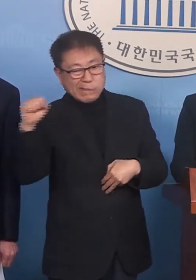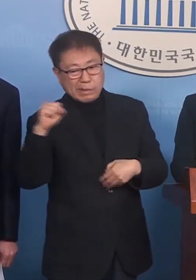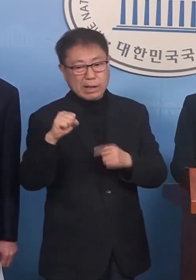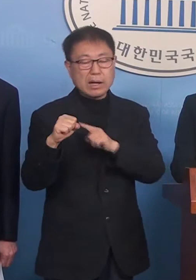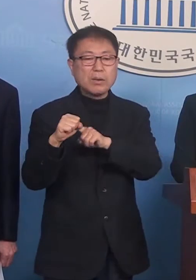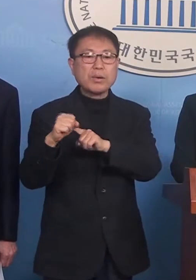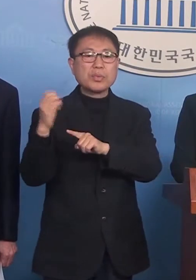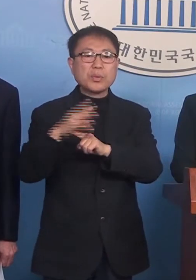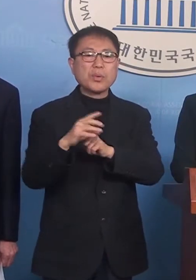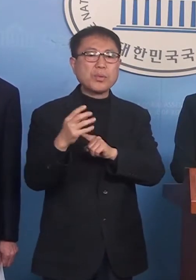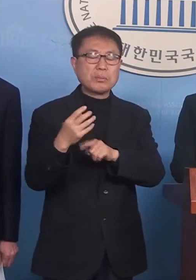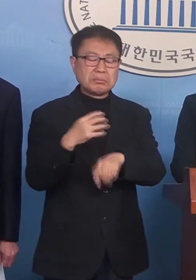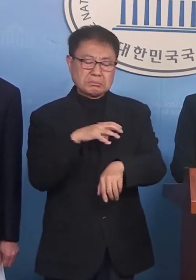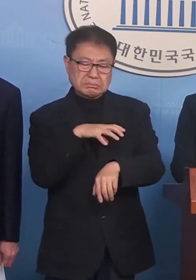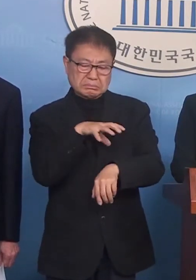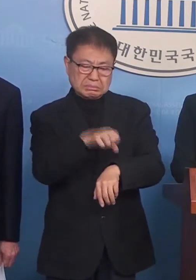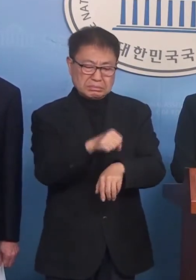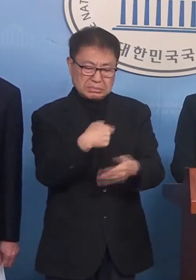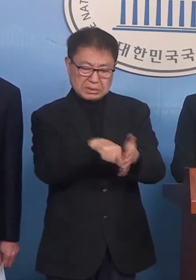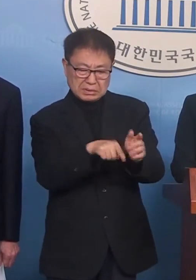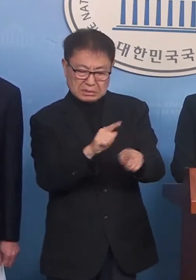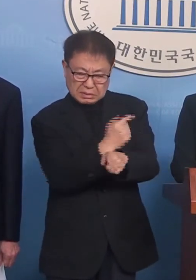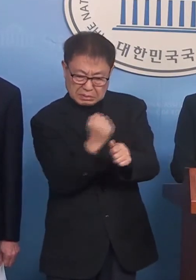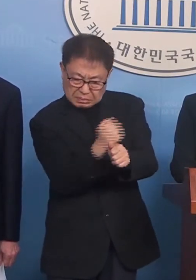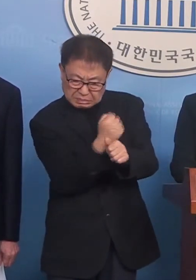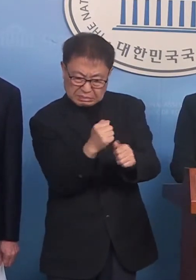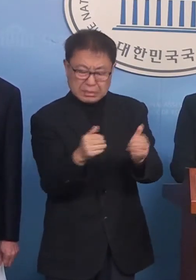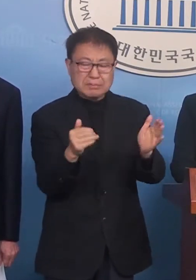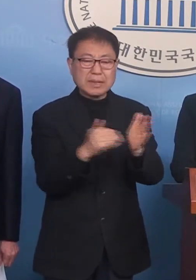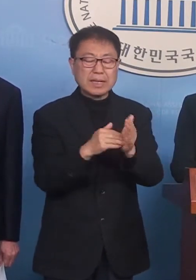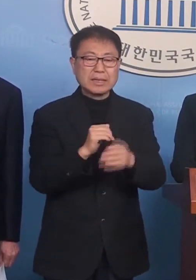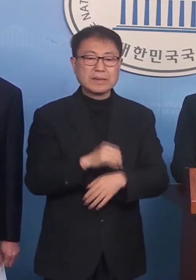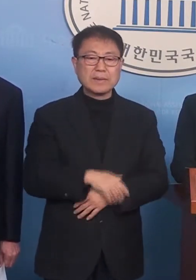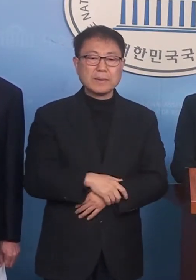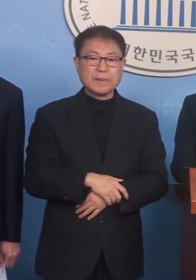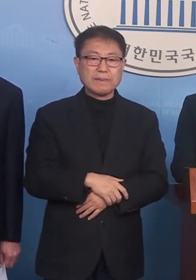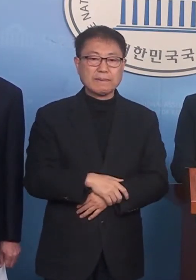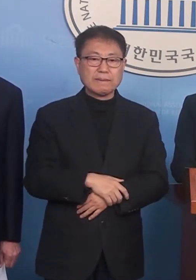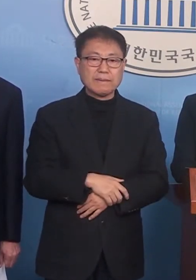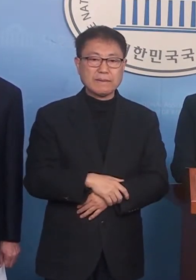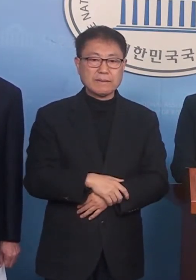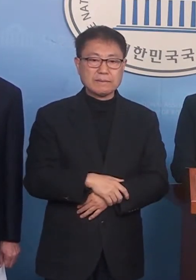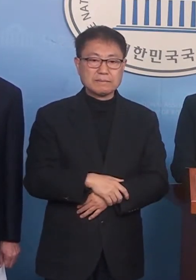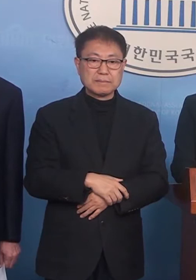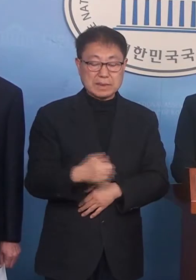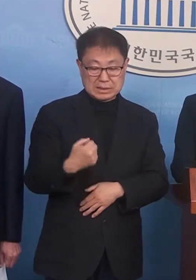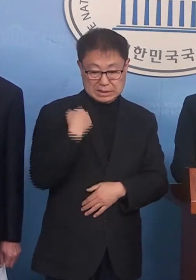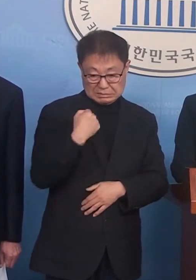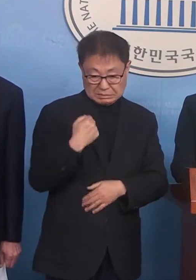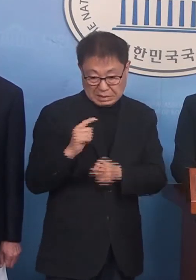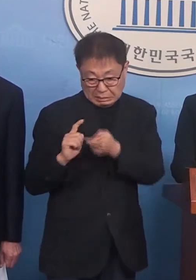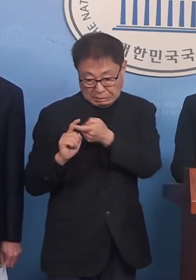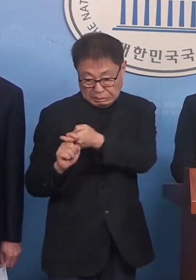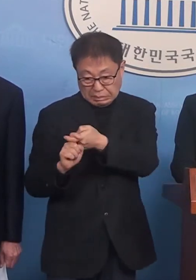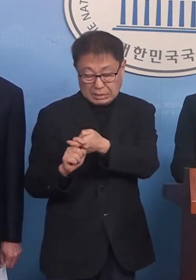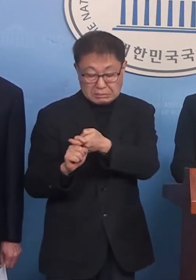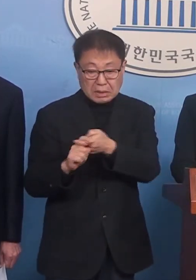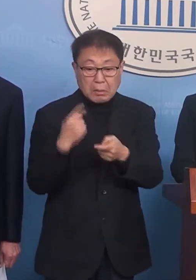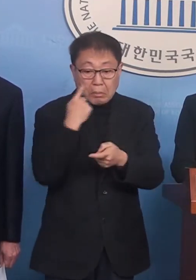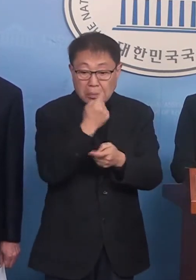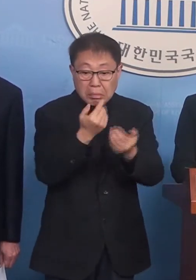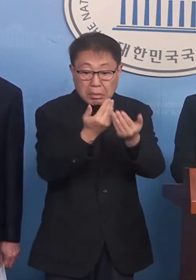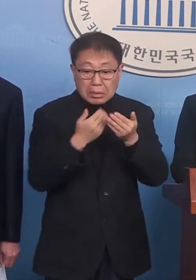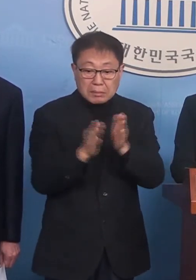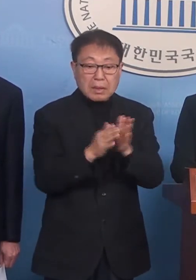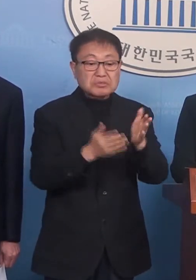끌려다니거나 기득권을 위해 야합하기 일쑤였습니다. 거대 양당의 줄만 서면 기득권이 보장되기 때문에